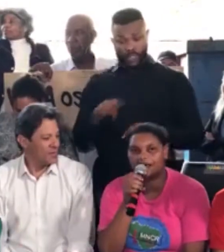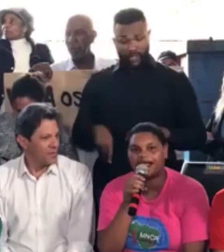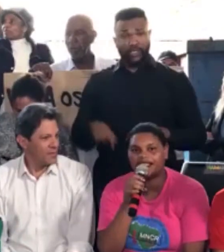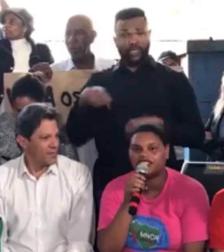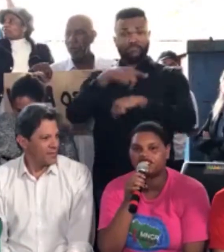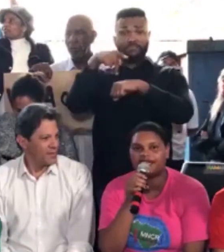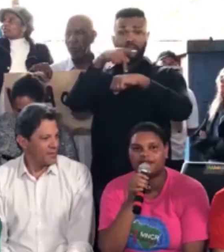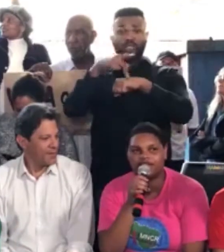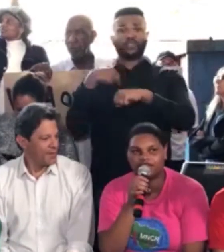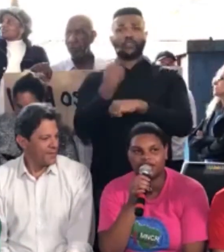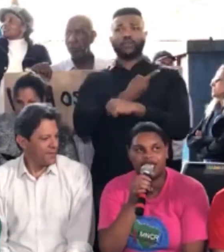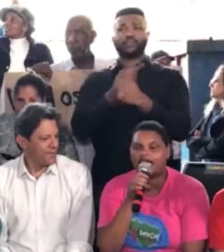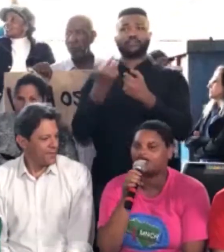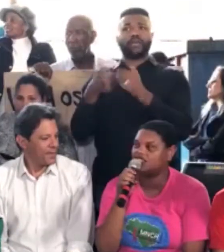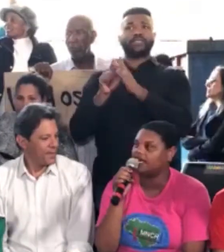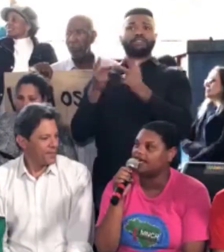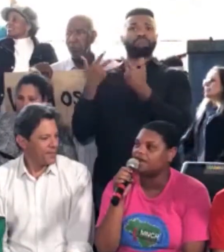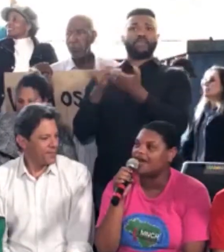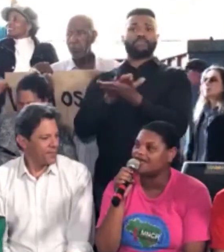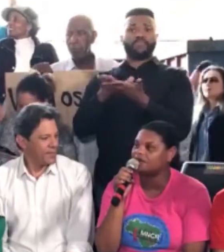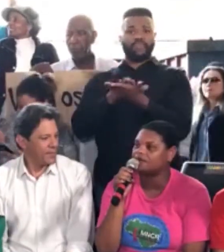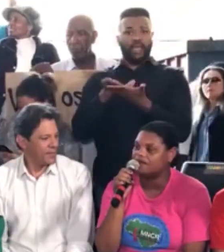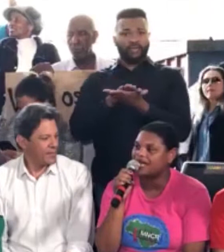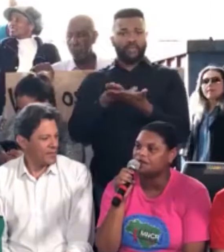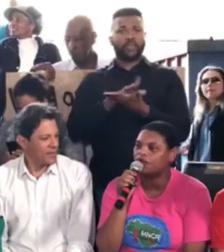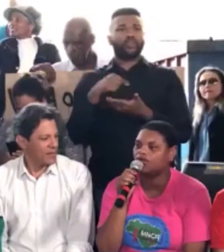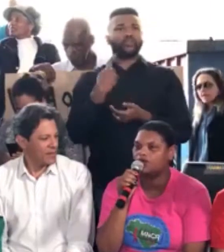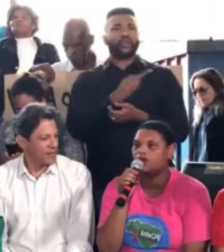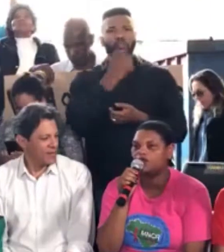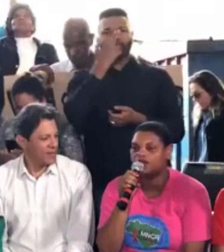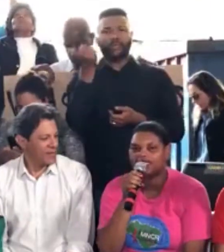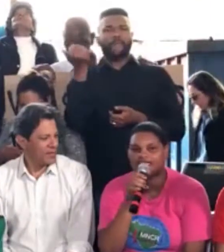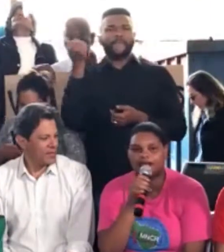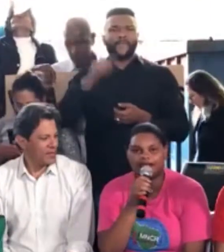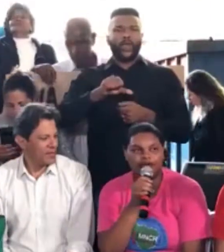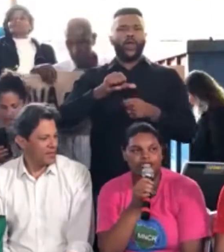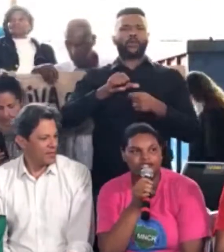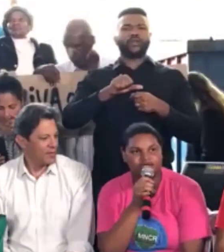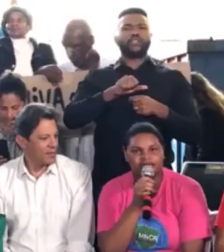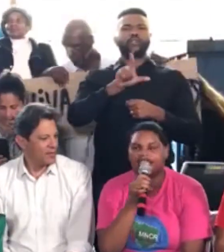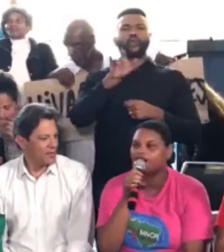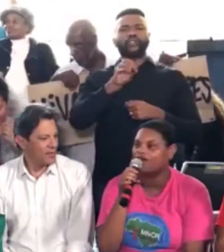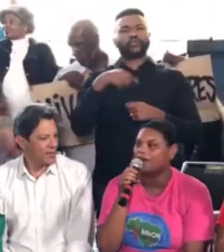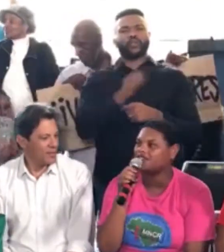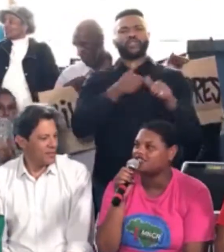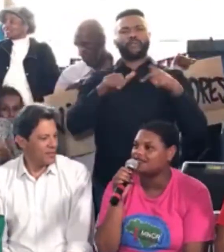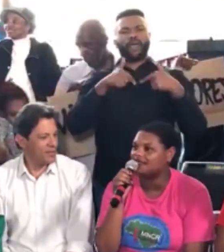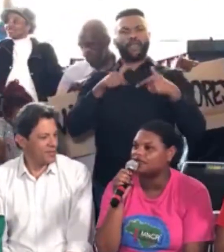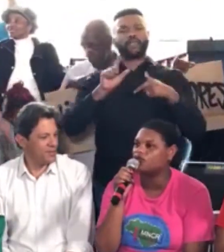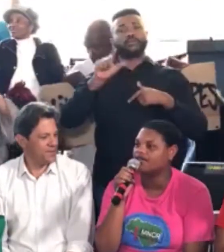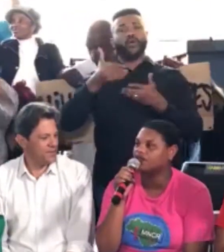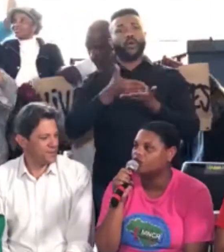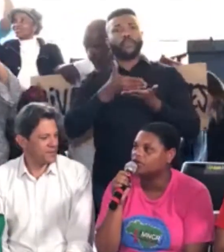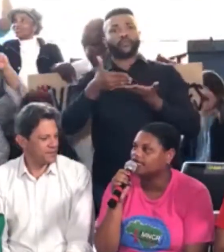presidente desse país, a gente não era visto. A gente era mais pior do que o produto que a gente trabalha, que é o lixo. Então foi a partir,